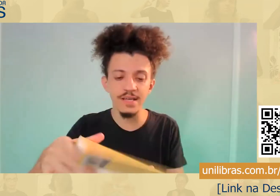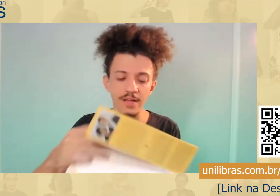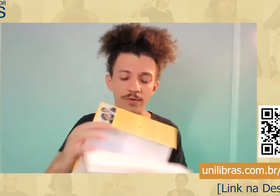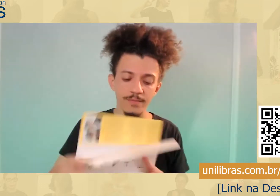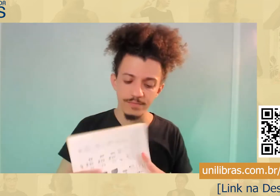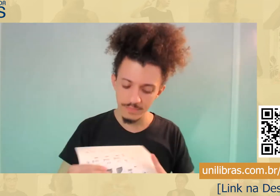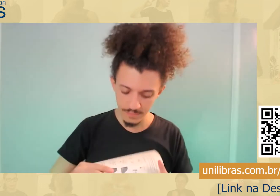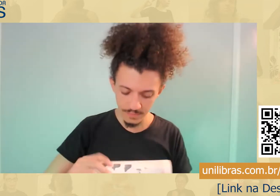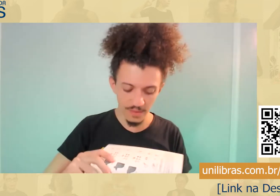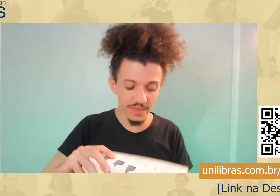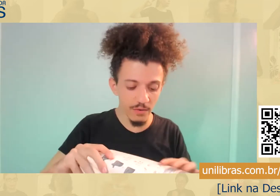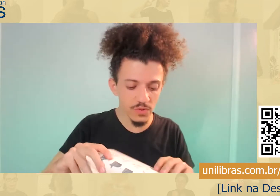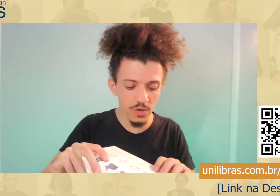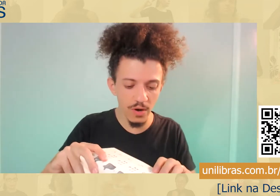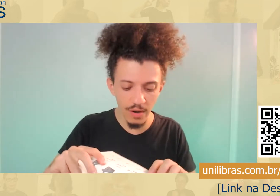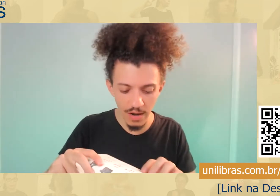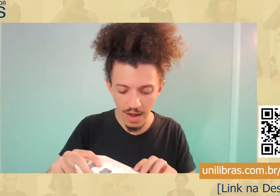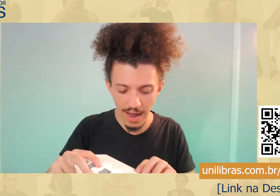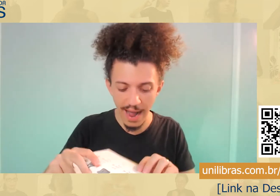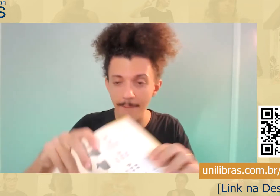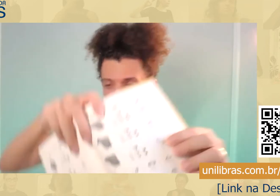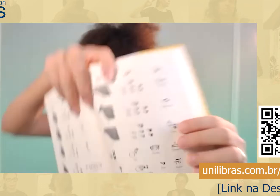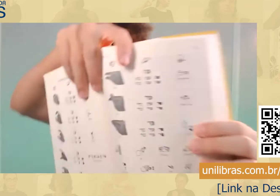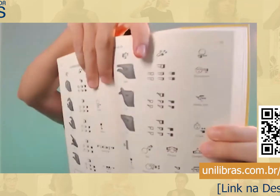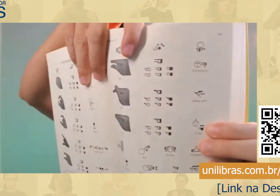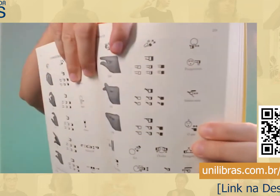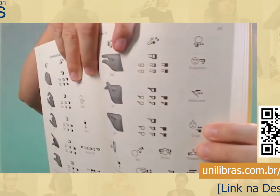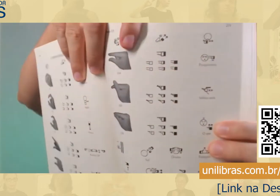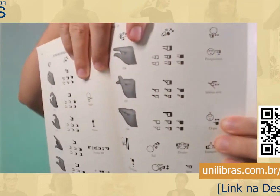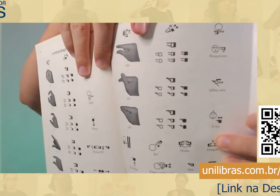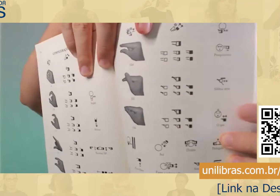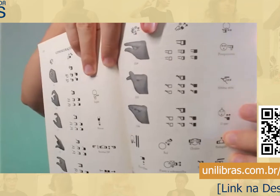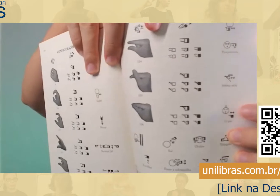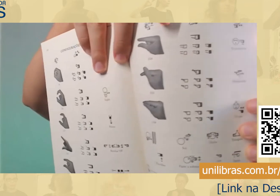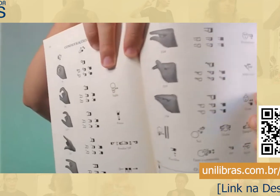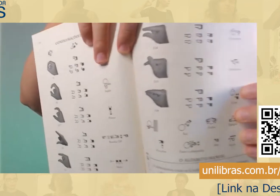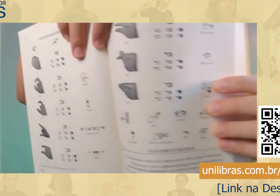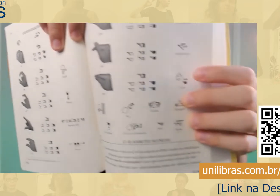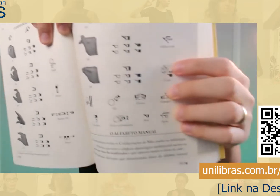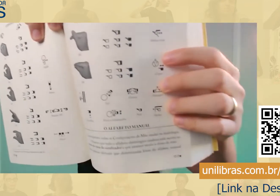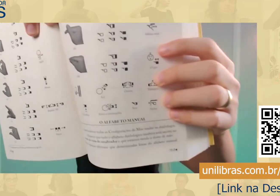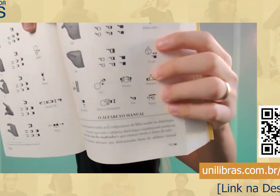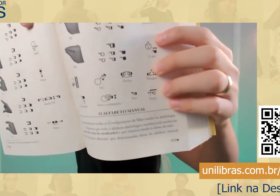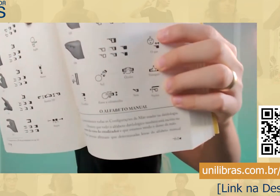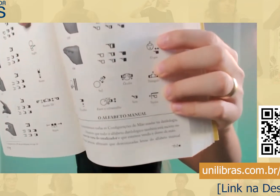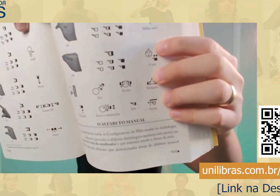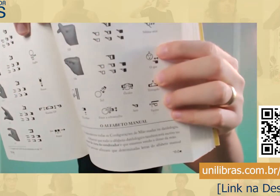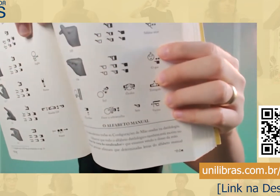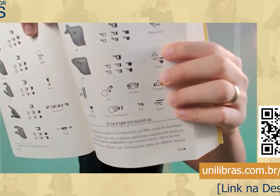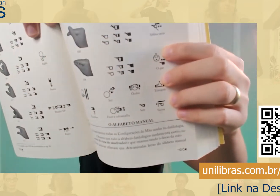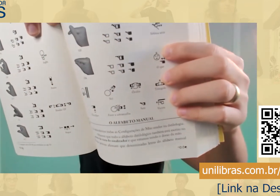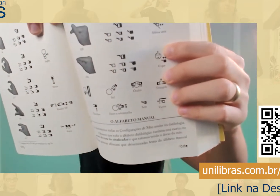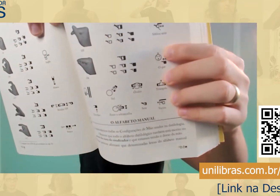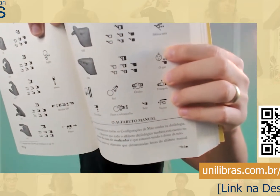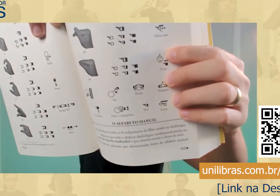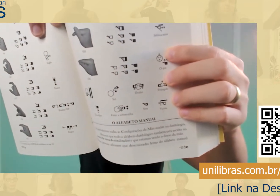está escrito não só a mão que faz o sinal, aqui, ó, tô mostrando essa parte aqui, ó. Mas